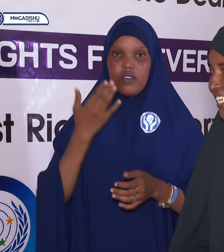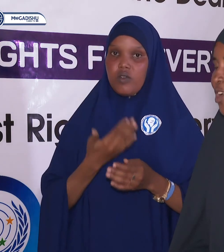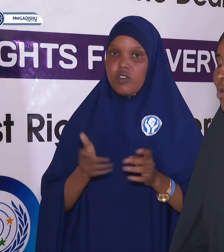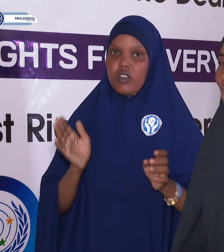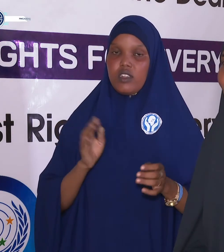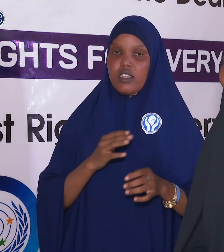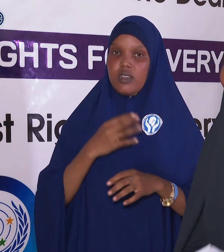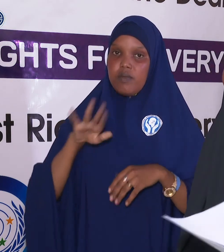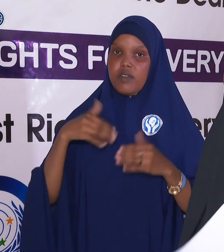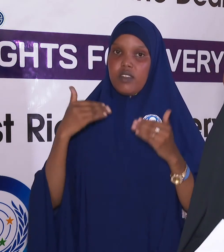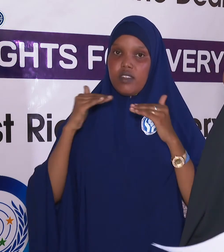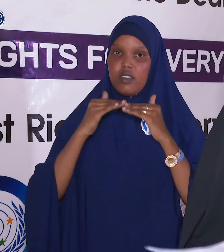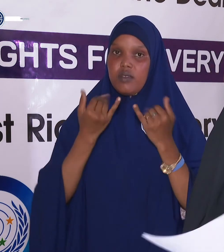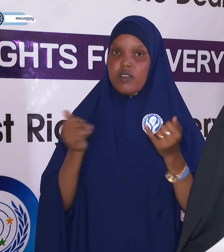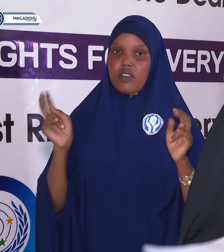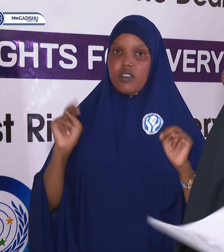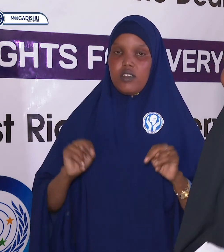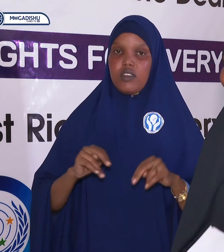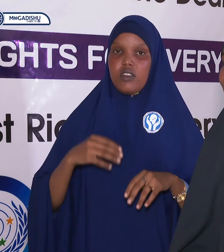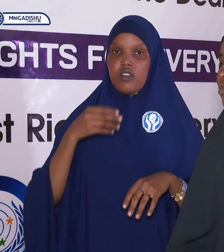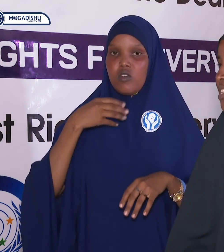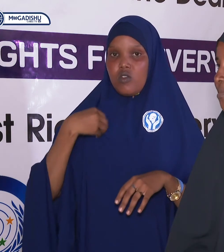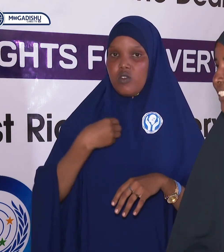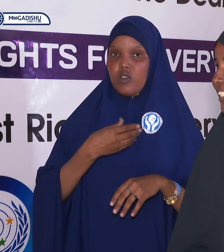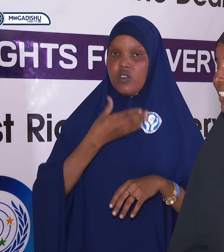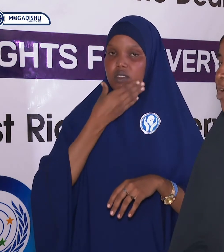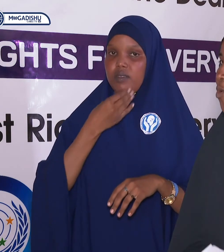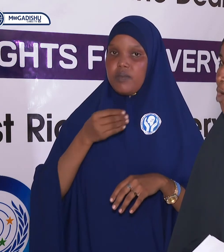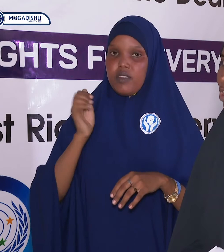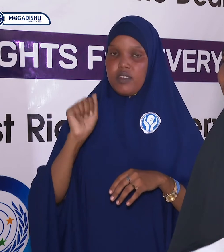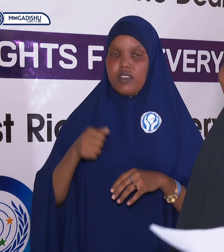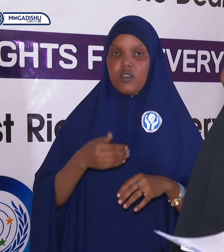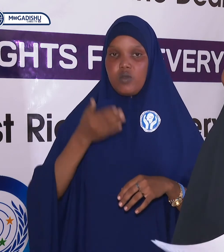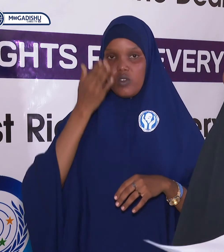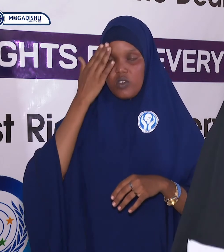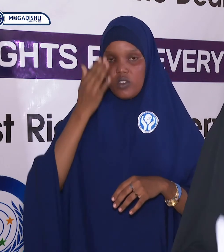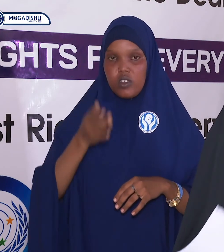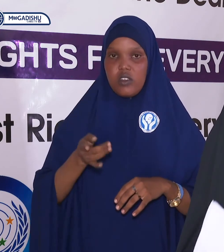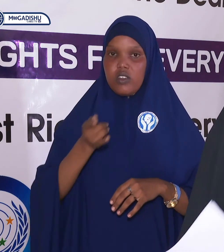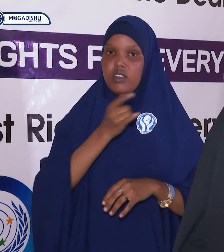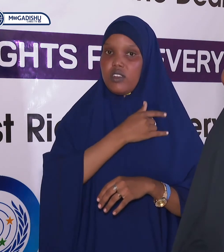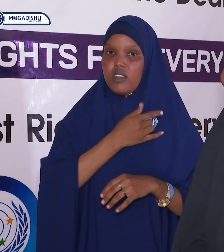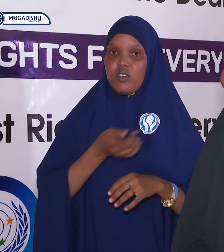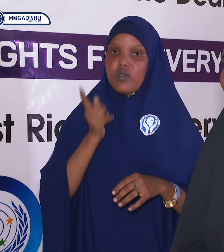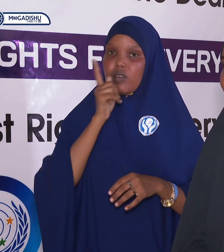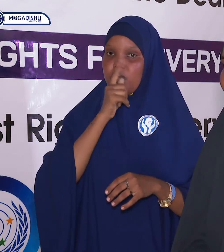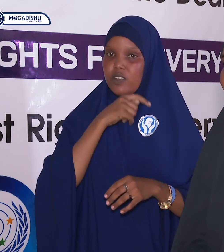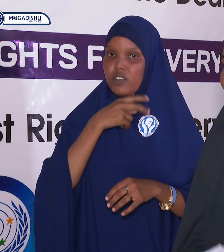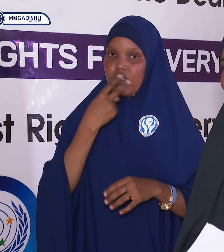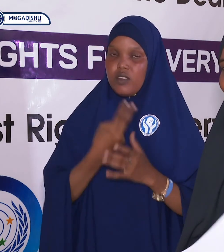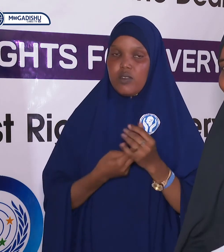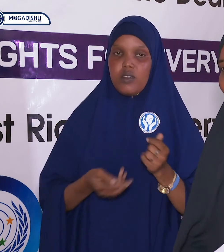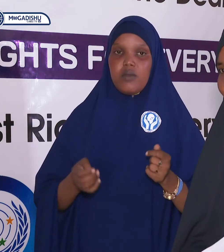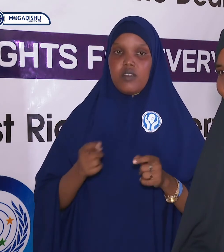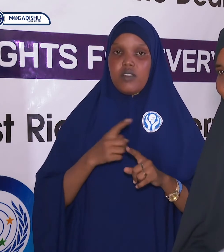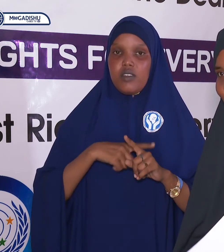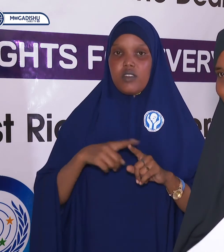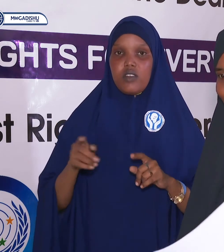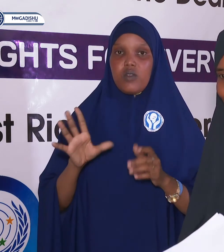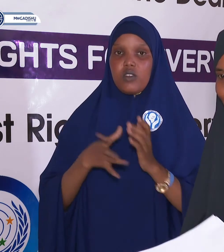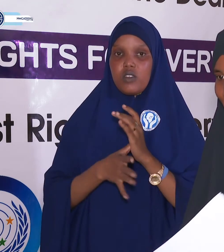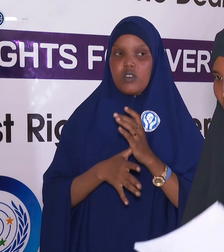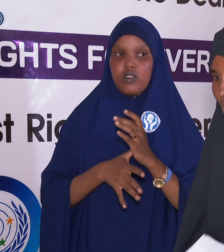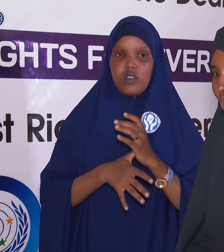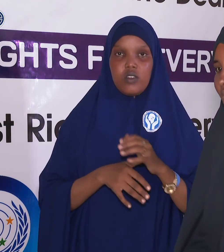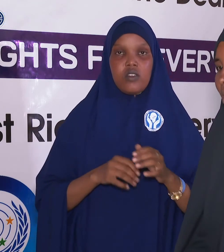yihiin waan ogahay hooy ahaan aabahaan inay kuu siman yihiin waan ogahay jacaylka inaad u dhammaystirtay labadooda laakiinna waxaan kaa